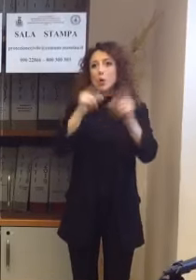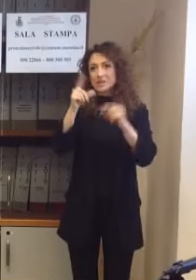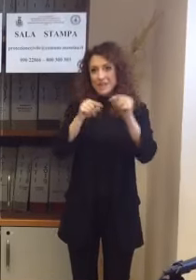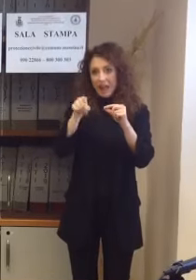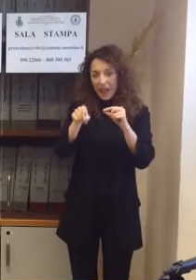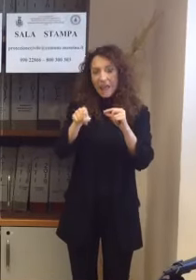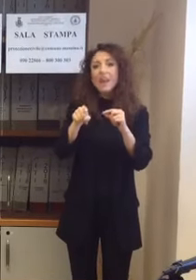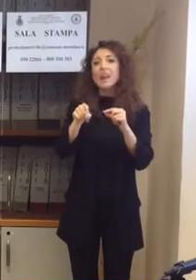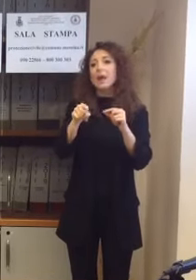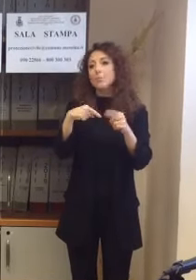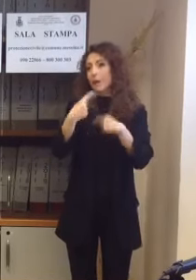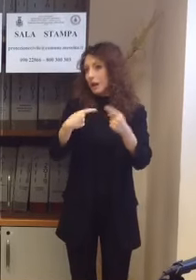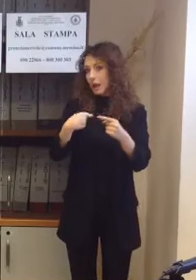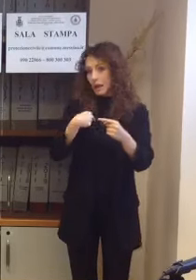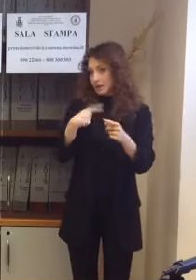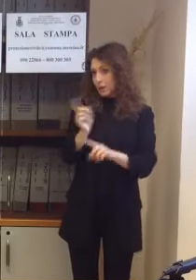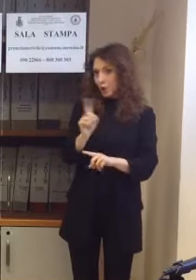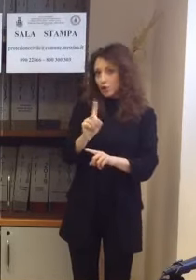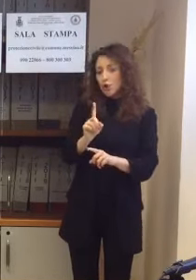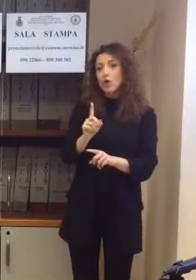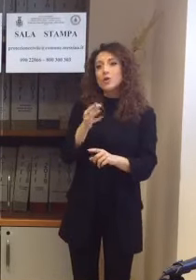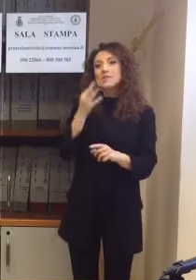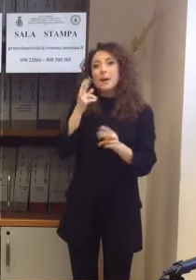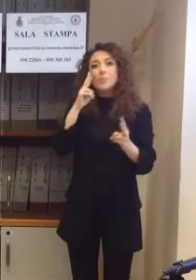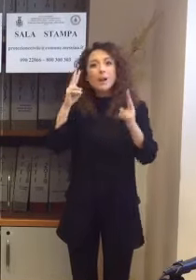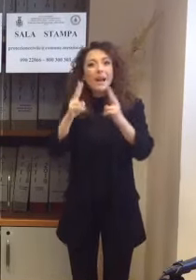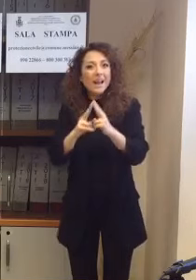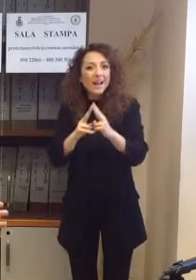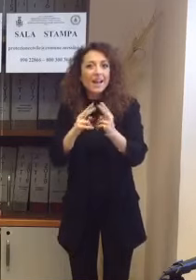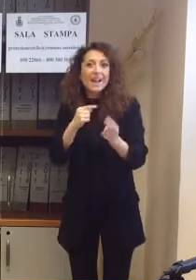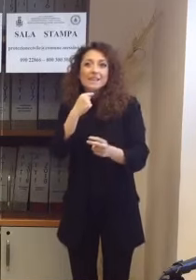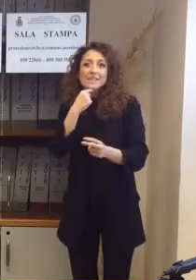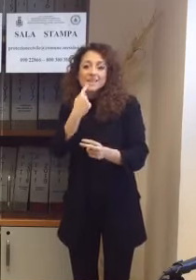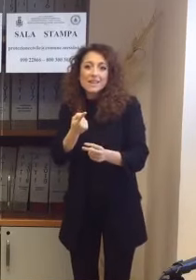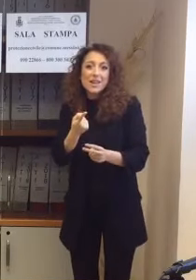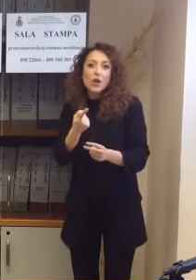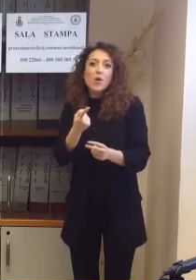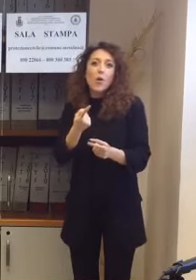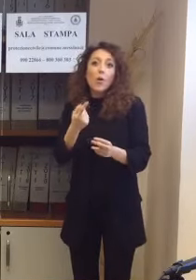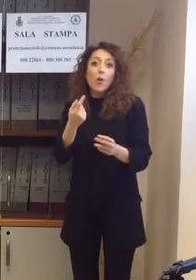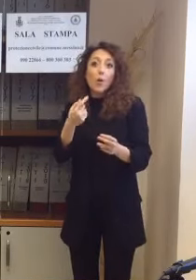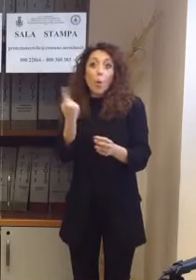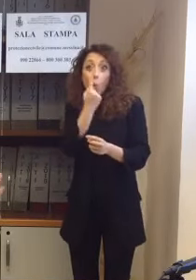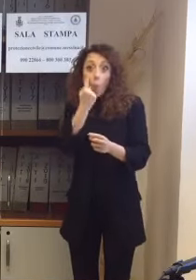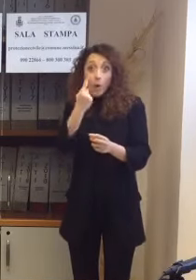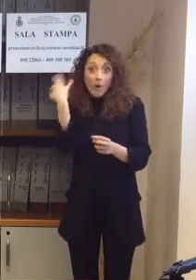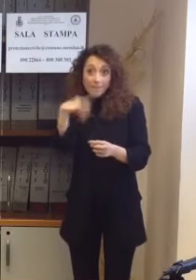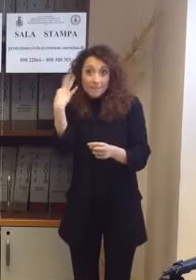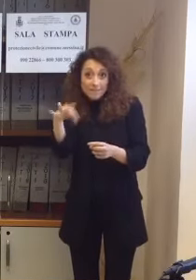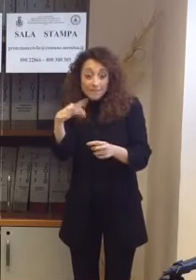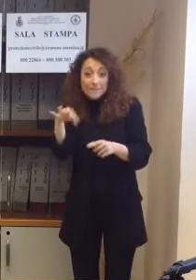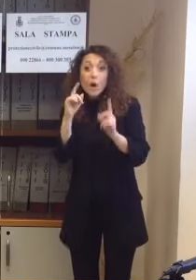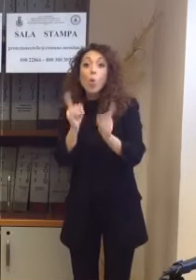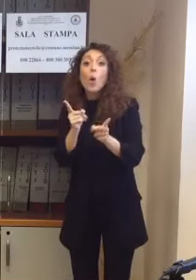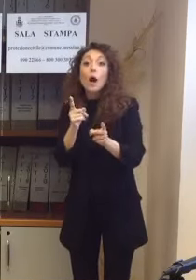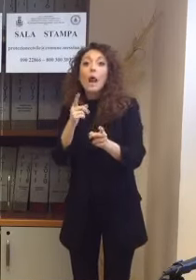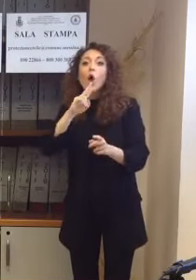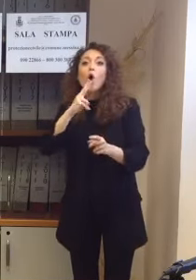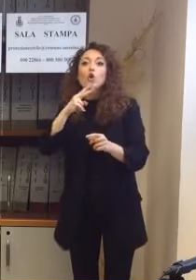dico sempre quando ci vediamo scherzosamente, di buono ha solo il cognome, ovviamente nel rispetto